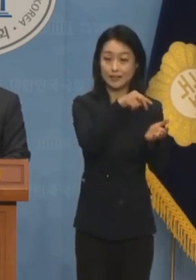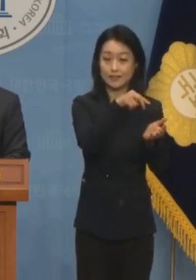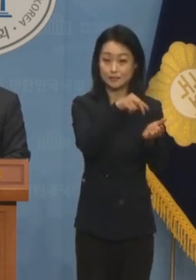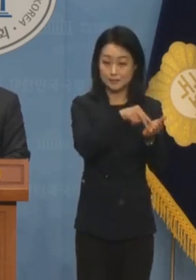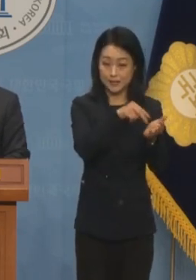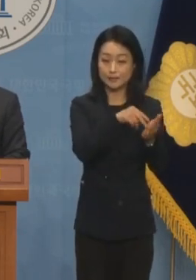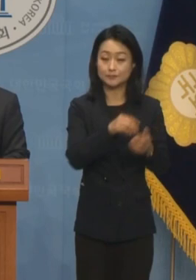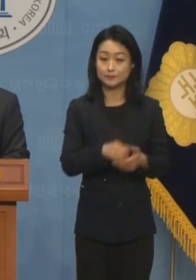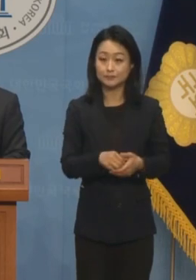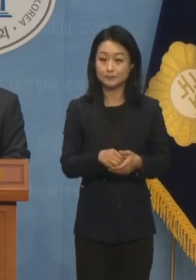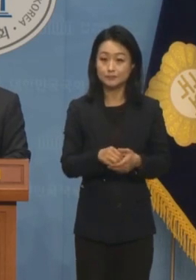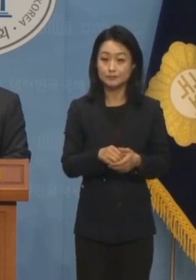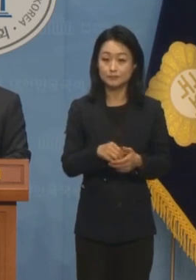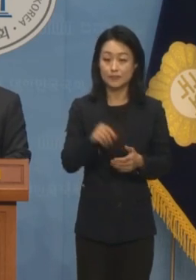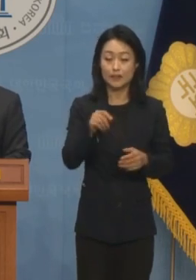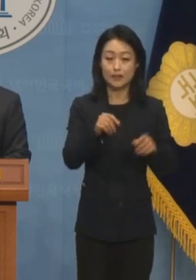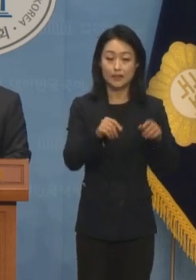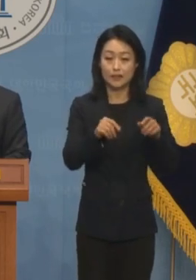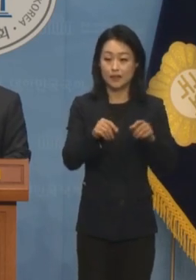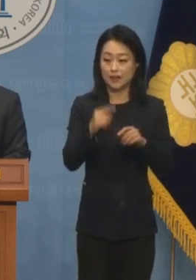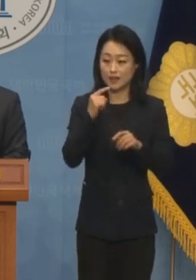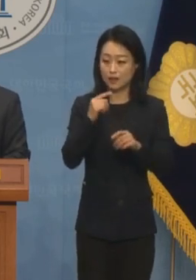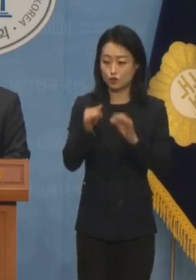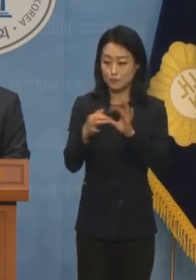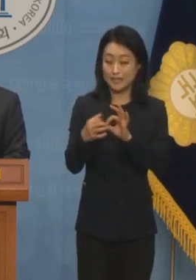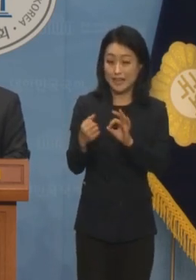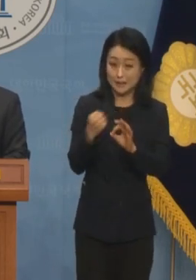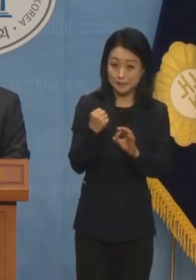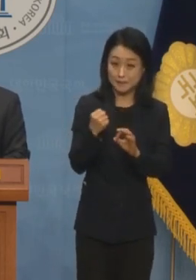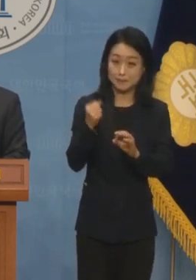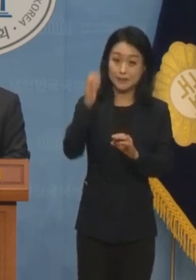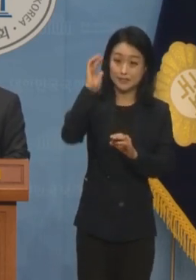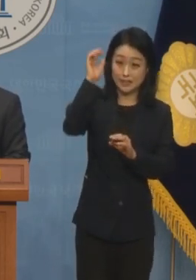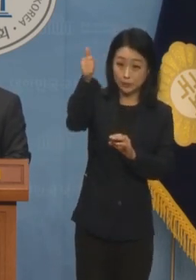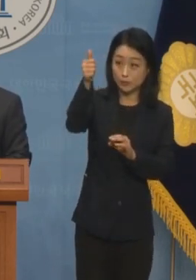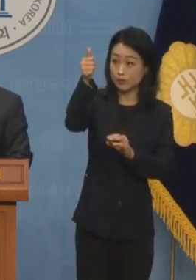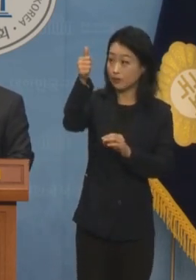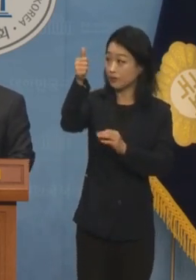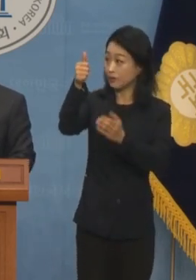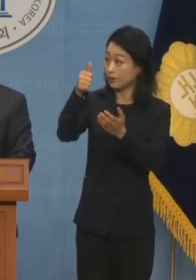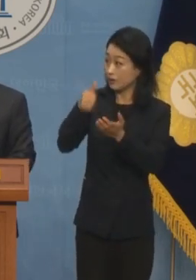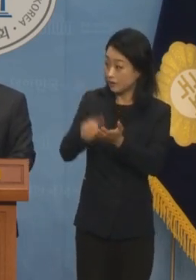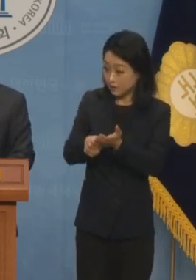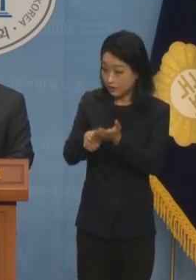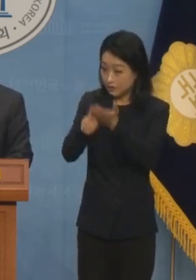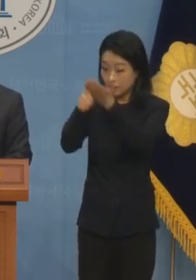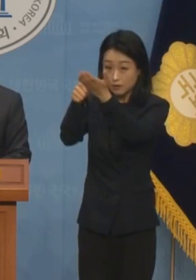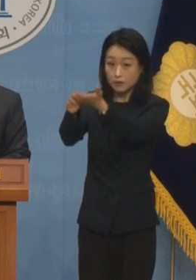하는데 결재 서류를 올리고 싶겠습니까? 라고 말했습니다.